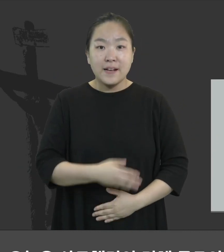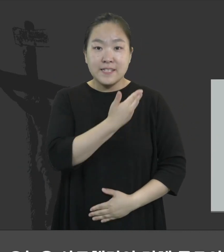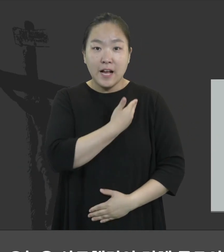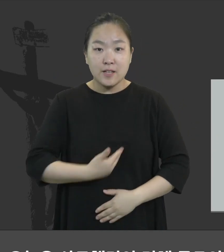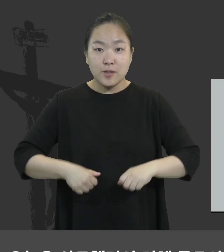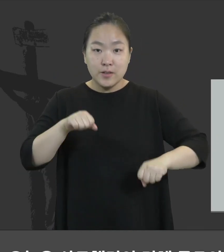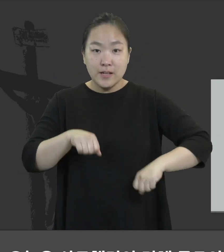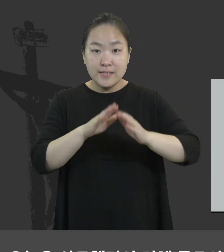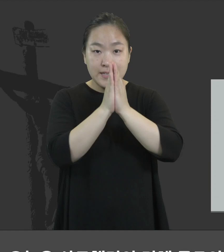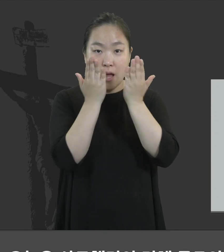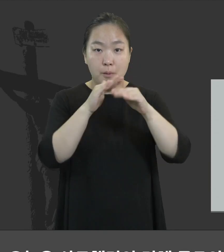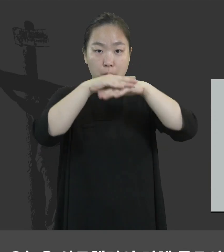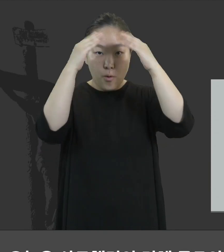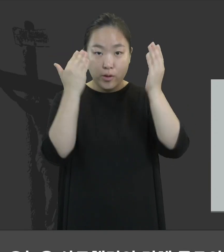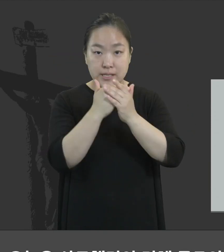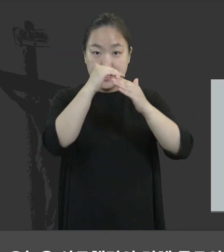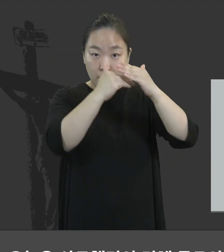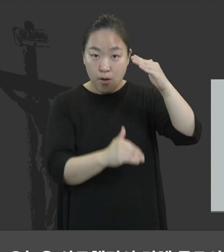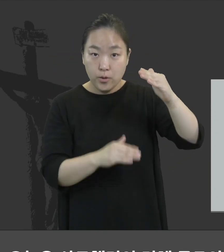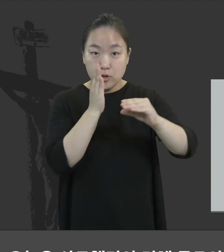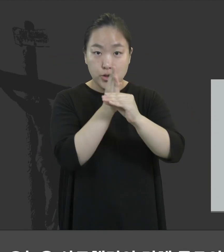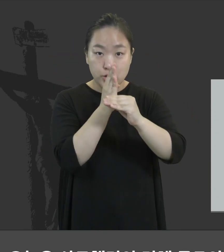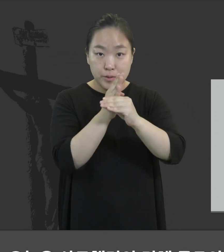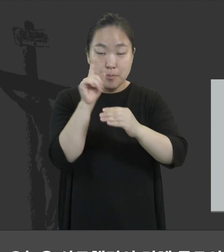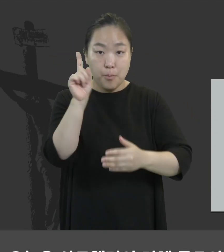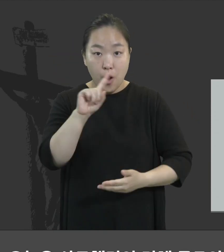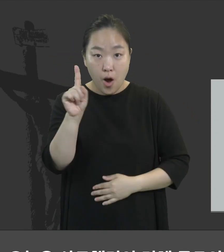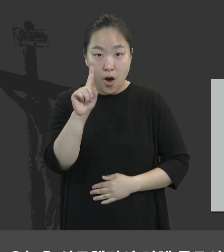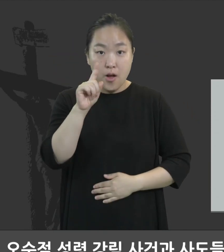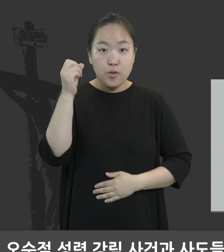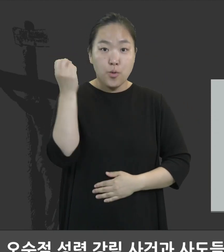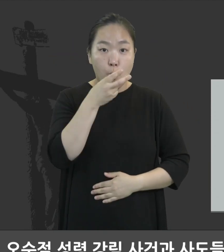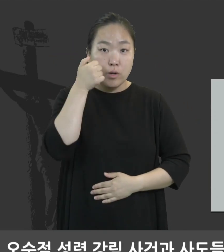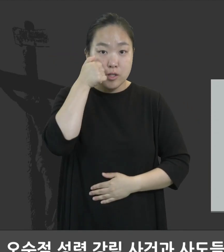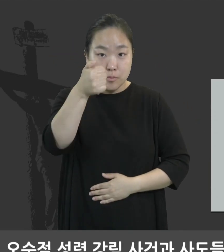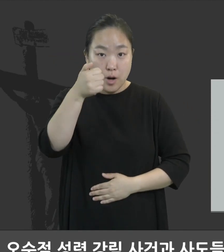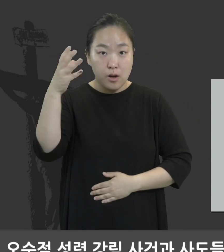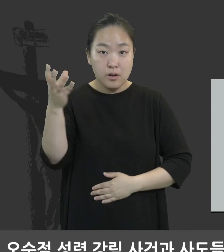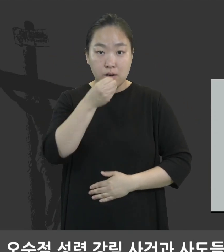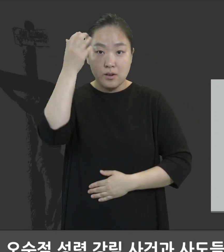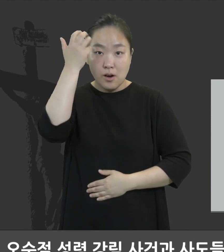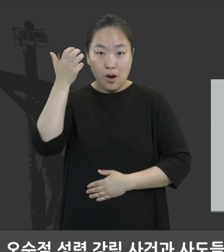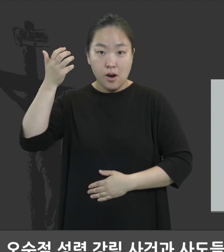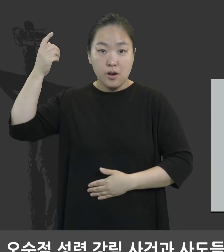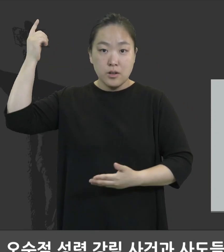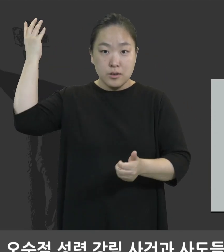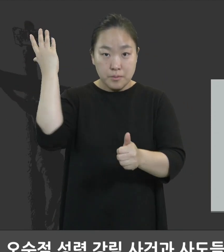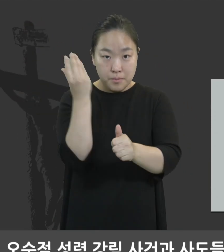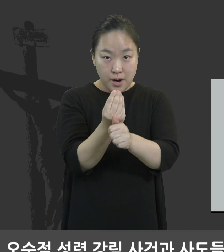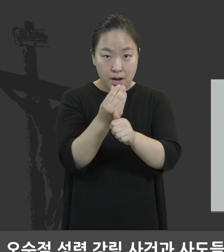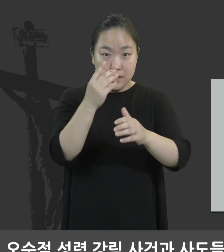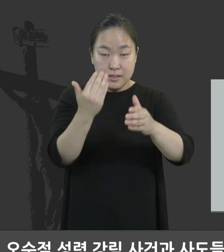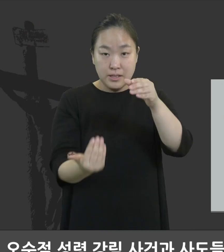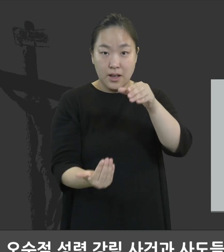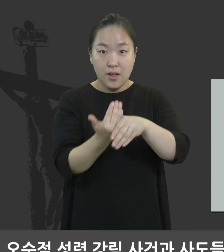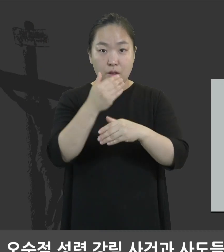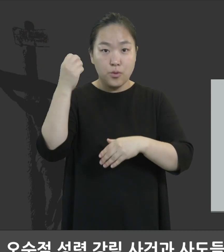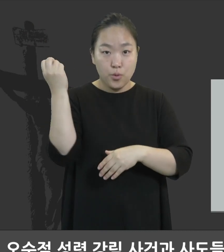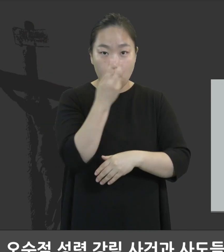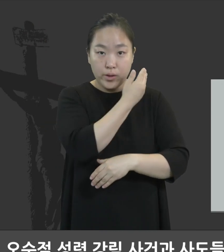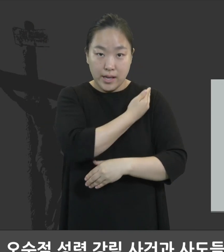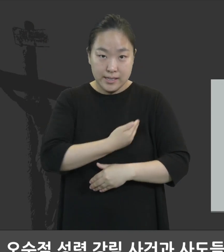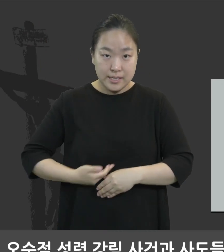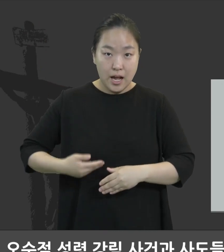오늘은 사도행전의 전체 구조와 중심 메시지를 알아보고 오순절 성령 강림 사건과 사도들의 설교